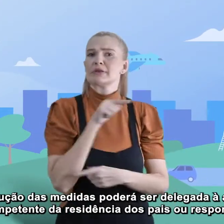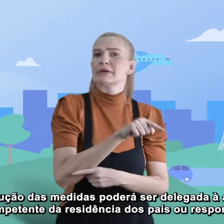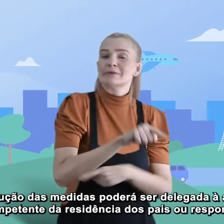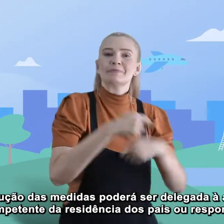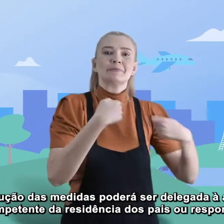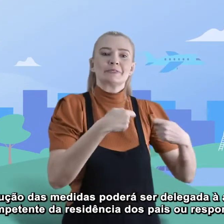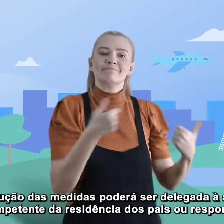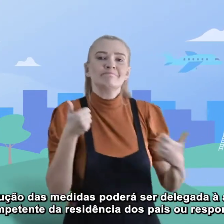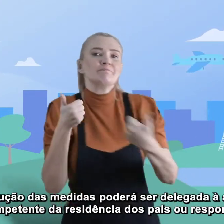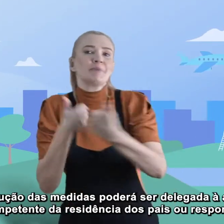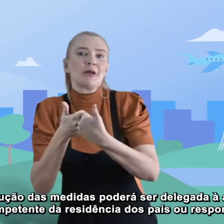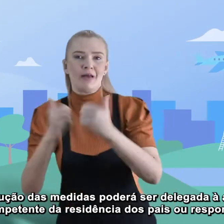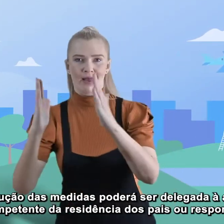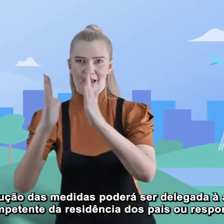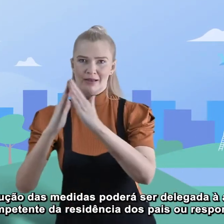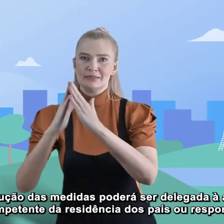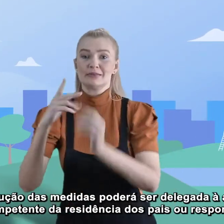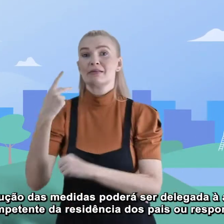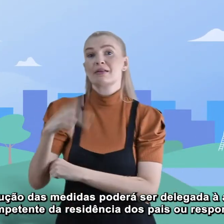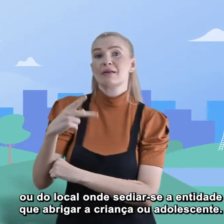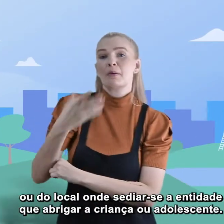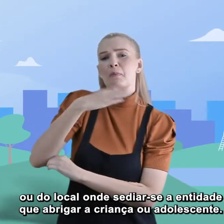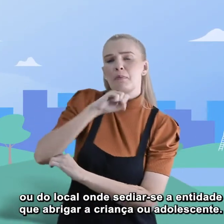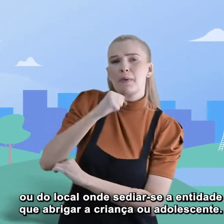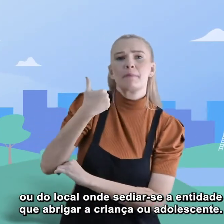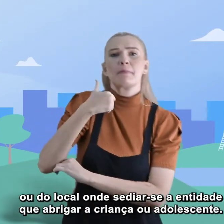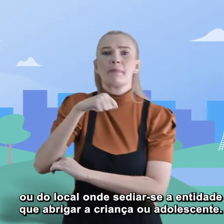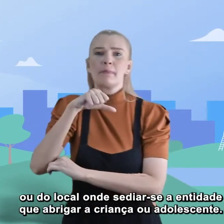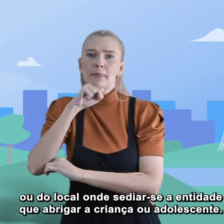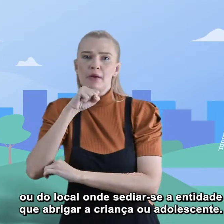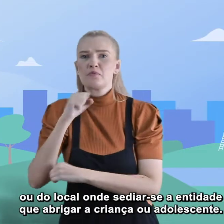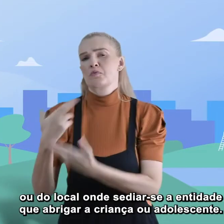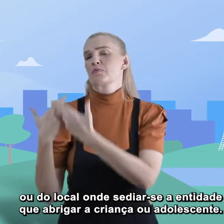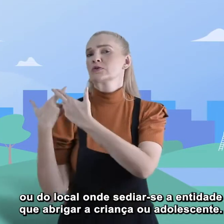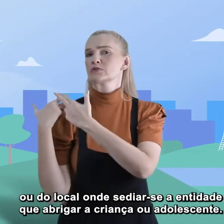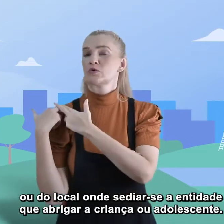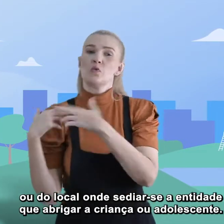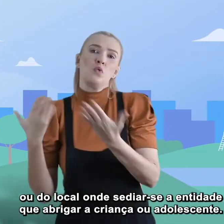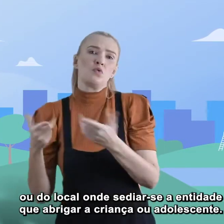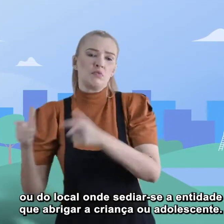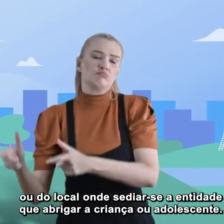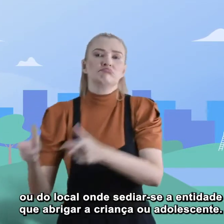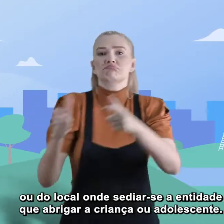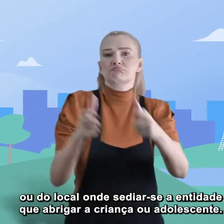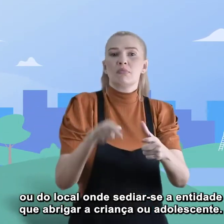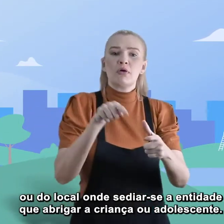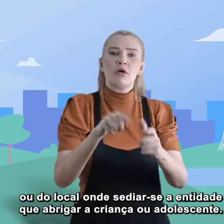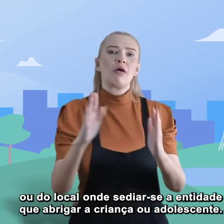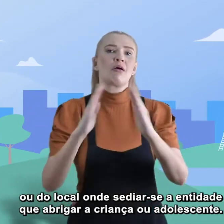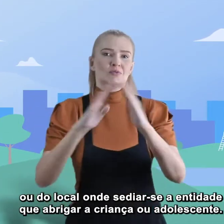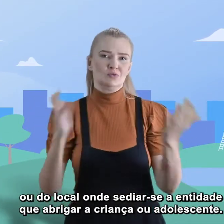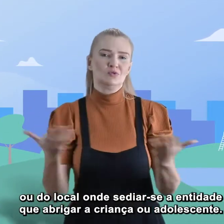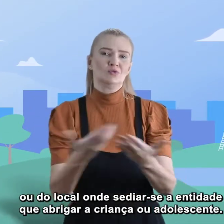competente da residência dos pais ou responsável, ou do local onde sediar-se a entidade que abrigar a criança